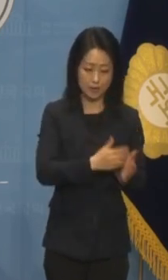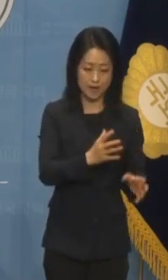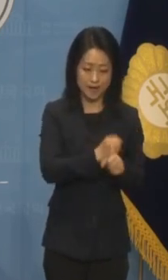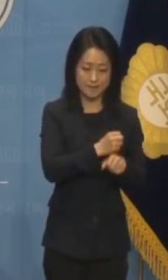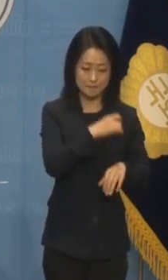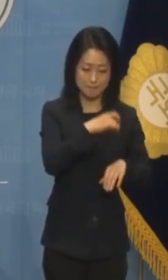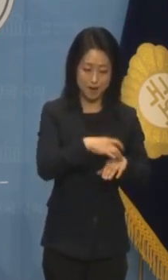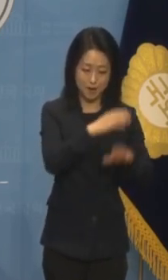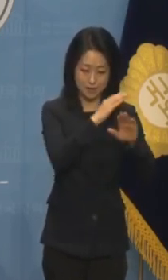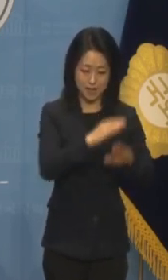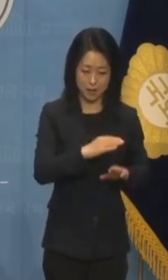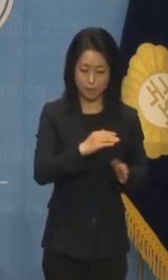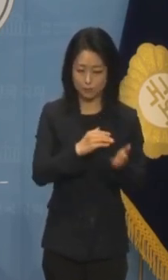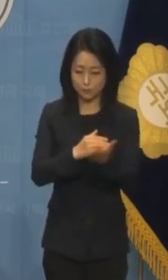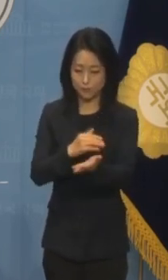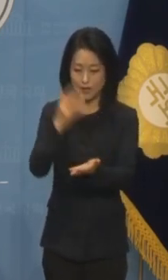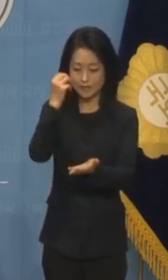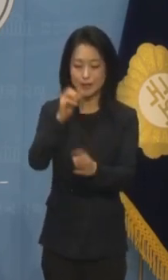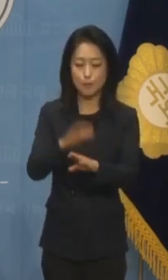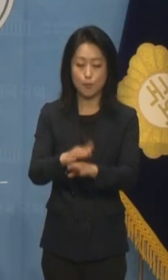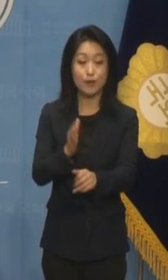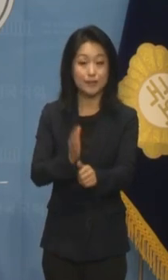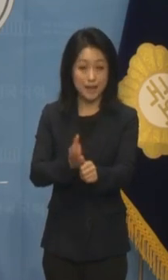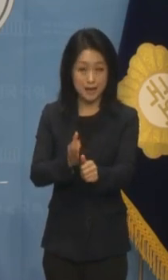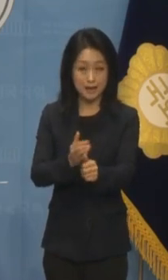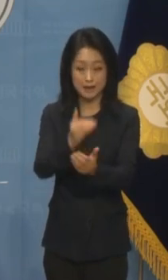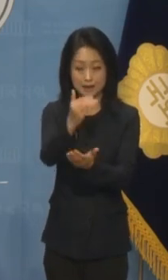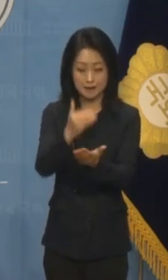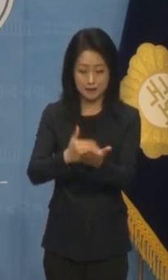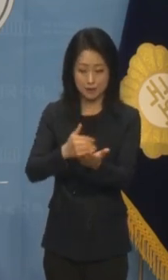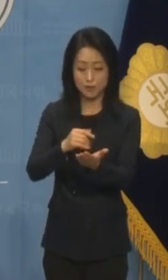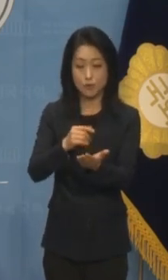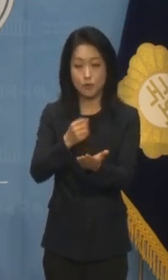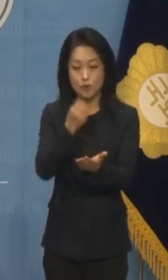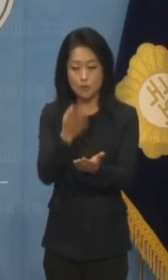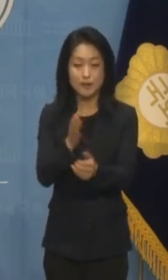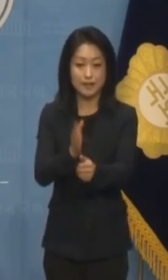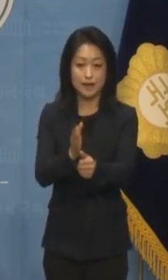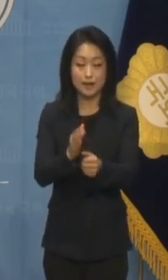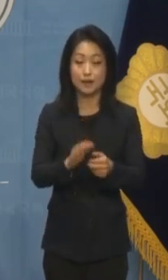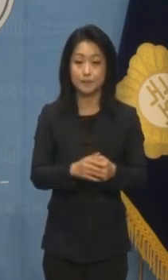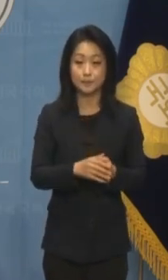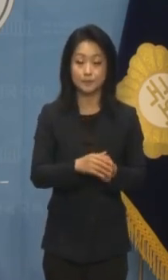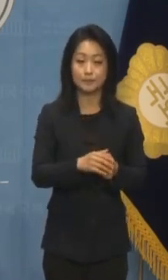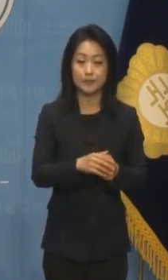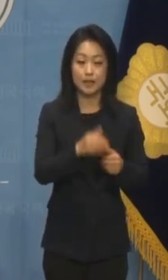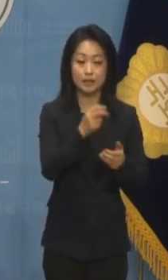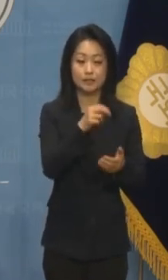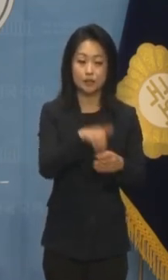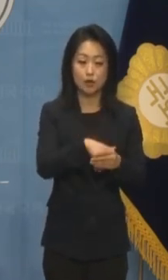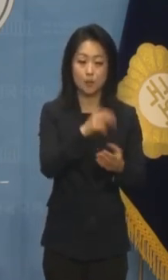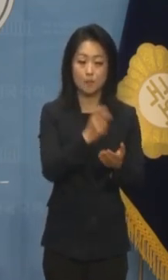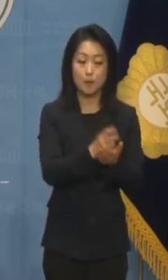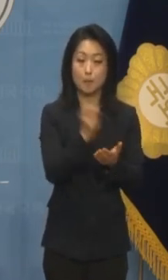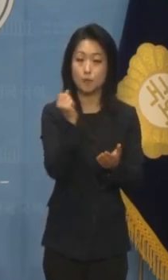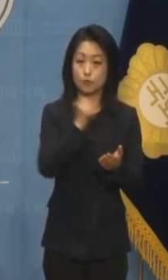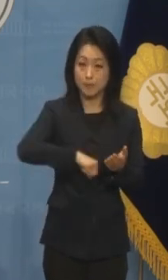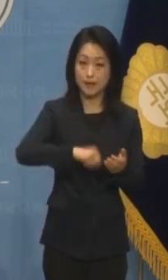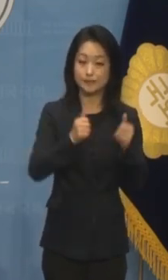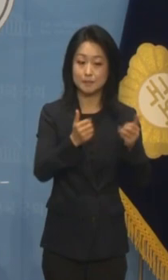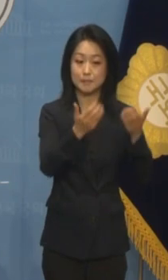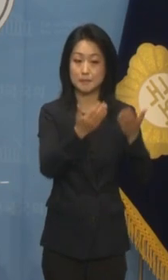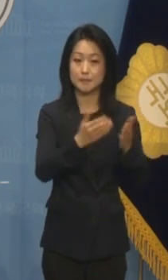참고해라. 그걸 참고로 해서 증언을 해달라는 취지의 얘기도 합니다. 변론 요지서는 이재명 대표가 선거법 위반으로 재판을 받았을 때, 그러니까